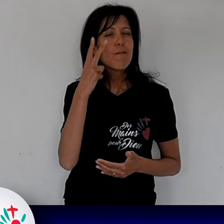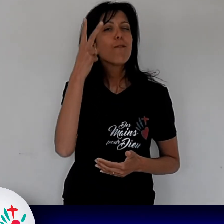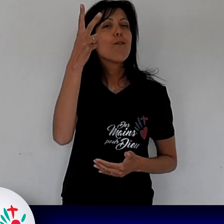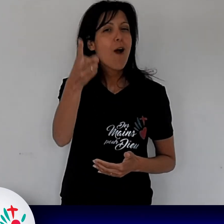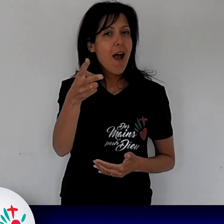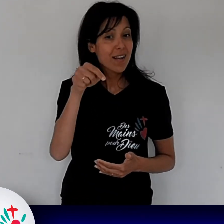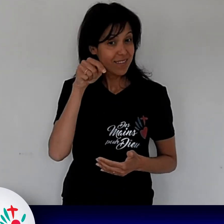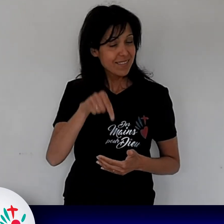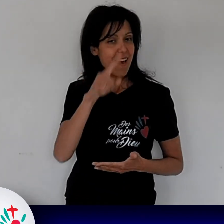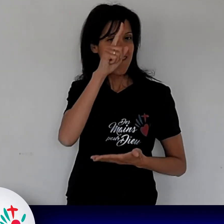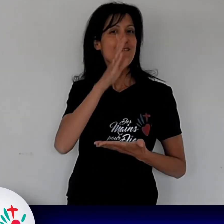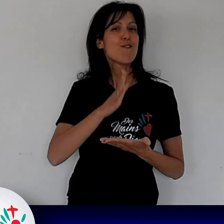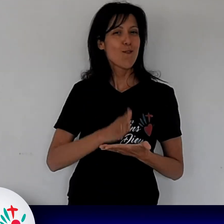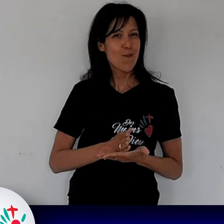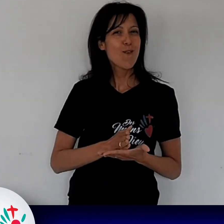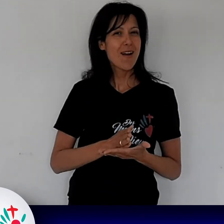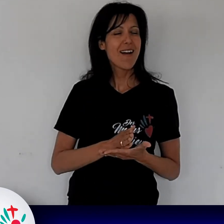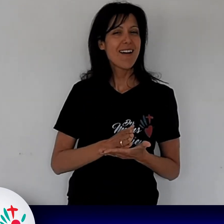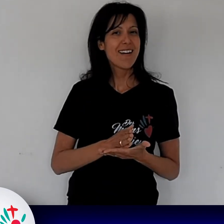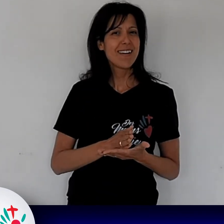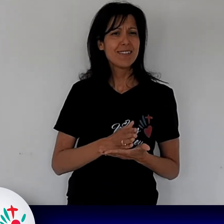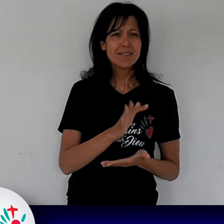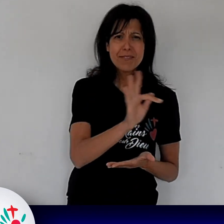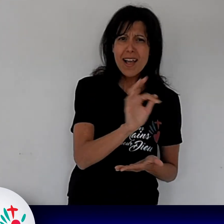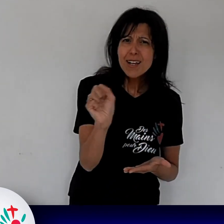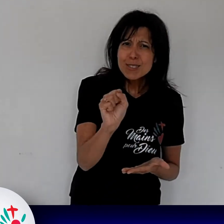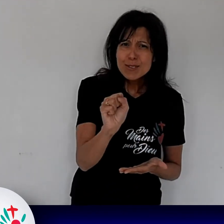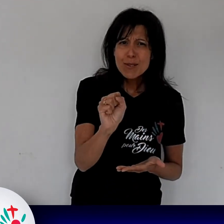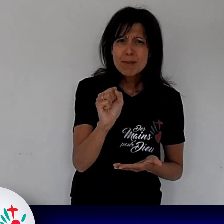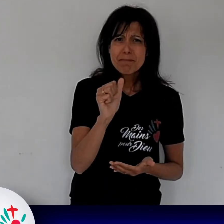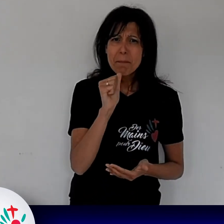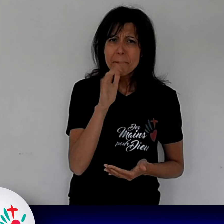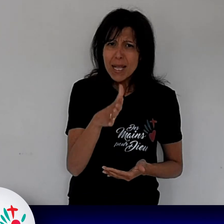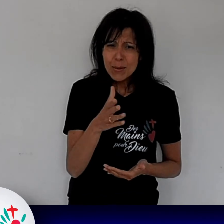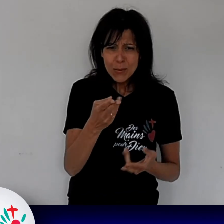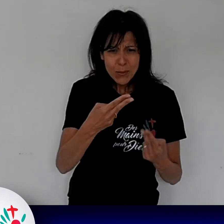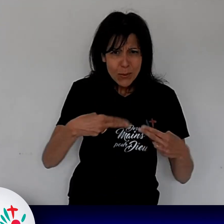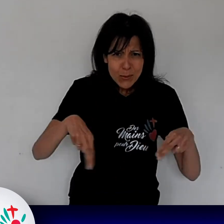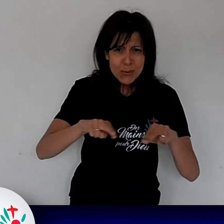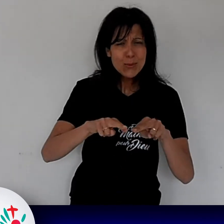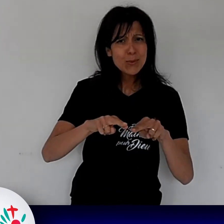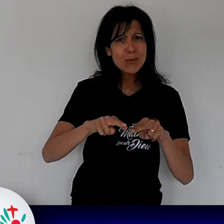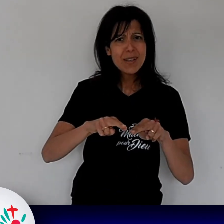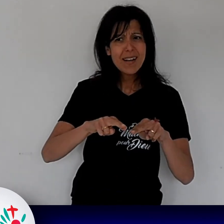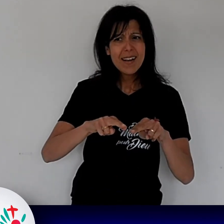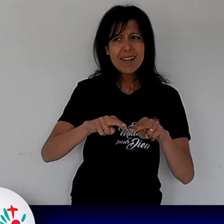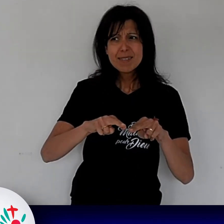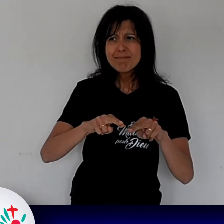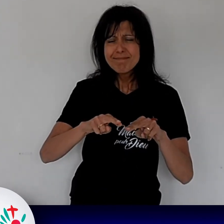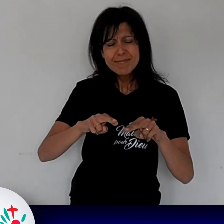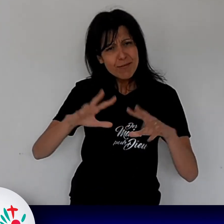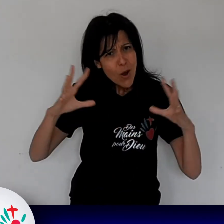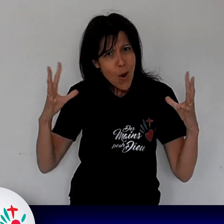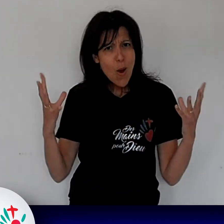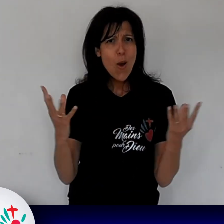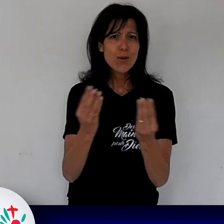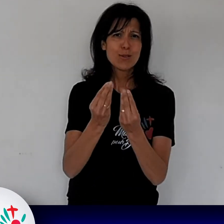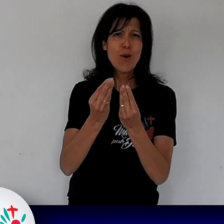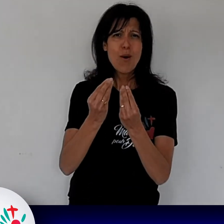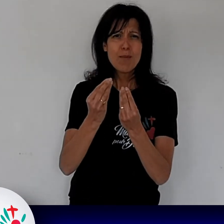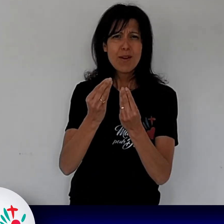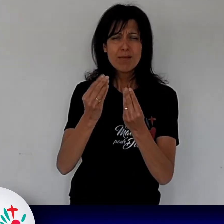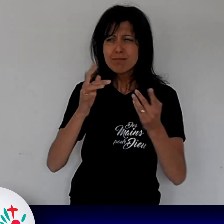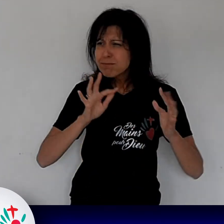sœurs. Bientôt, nous pourrons être ensemble, réunis dans sa maison. Est-ce que tu les vois avec les yeux de la